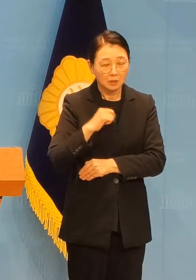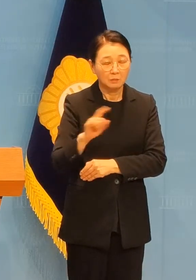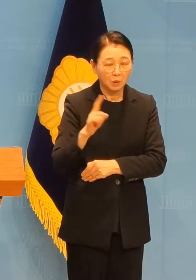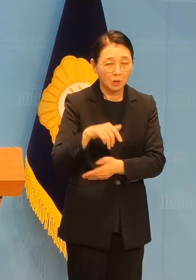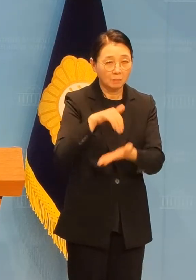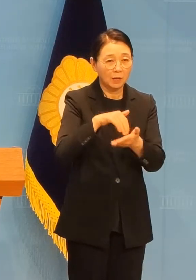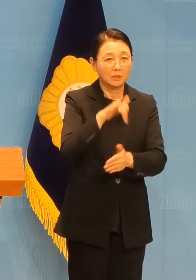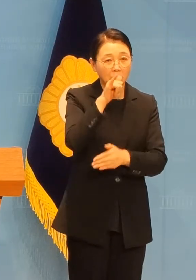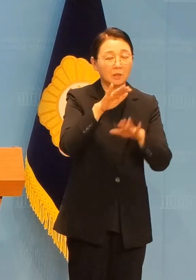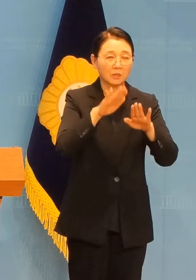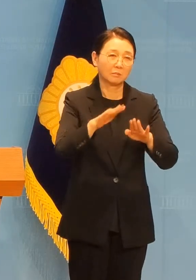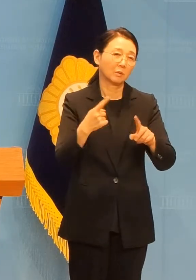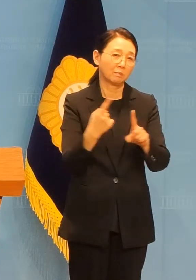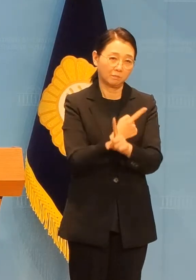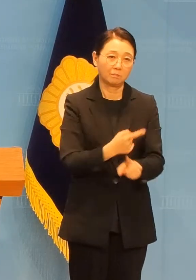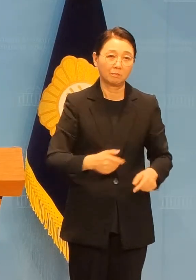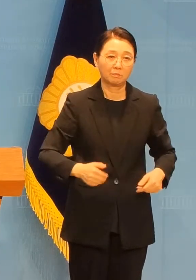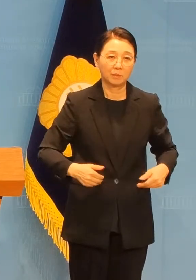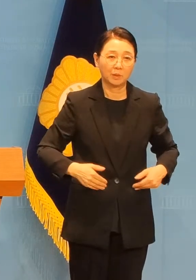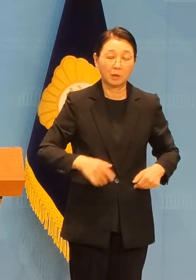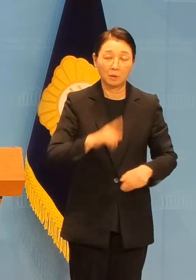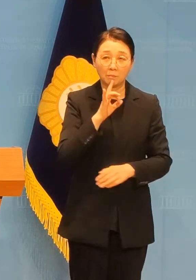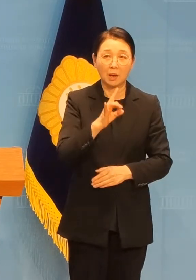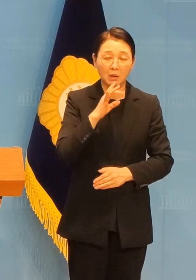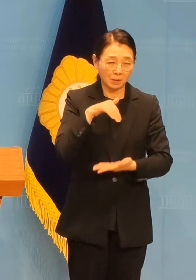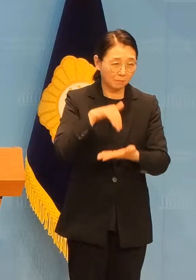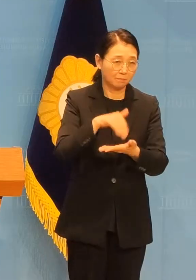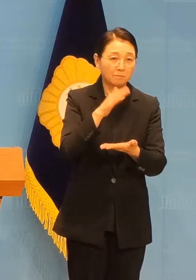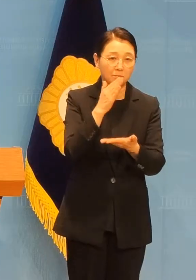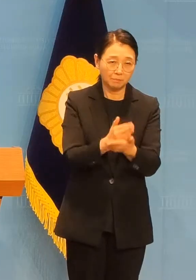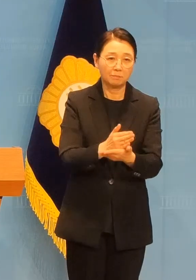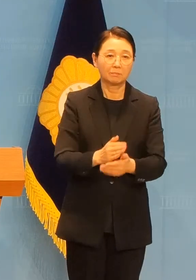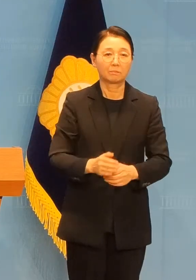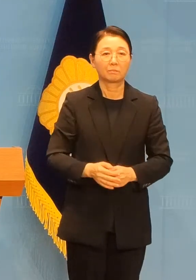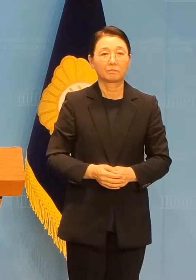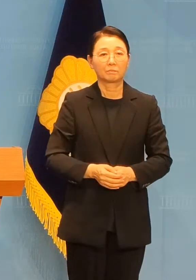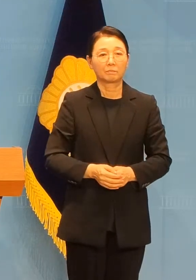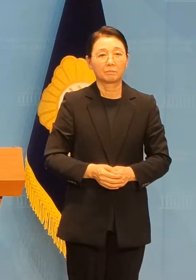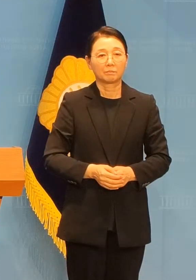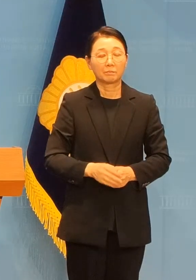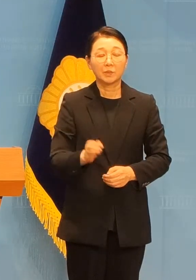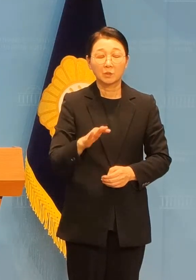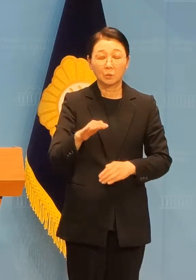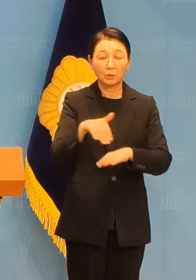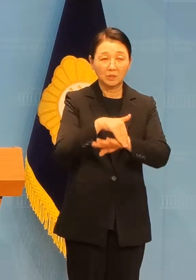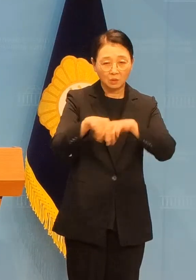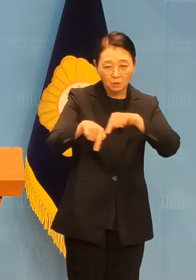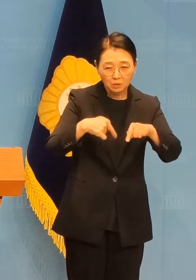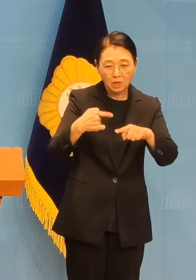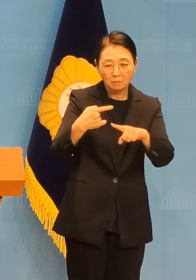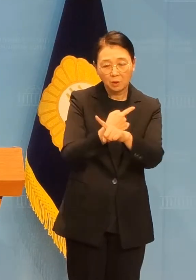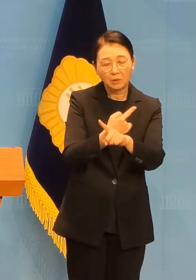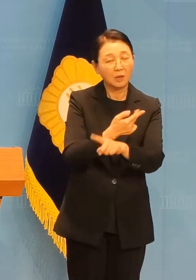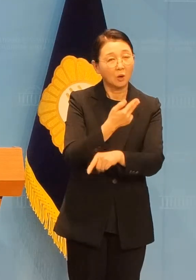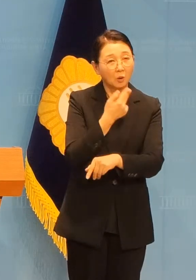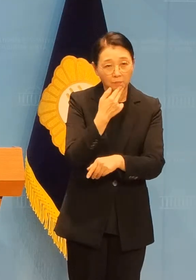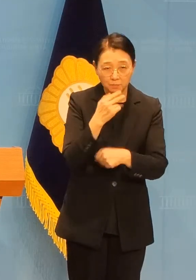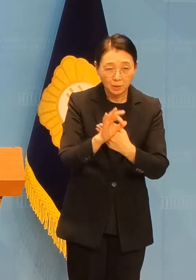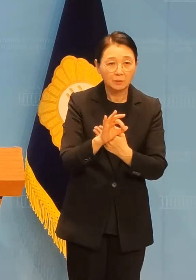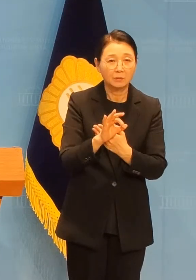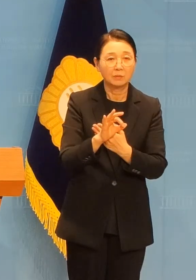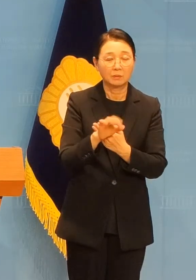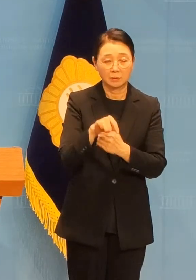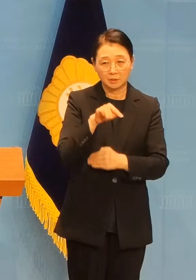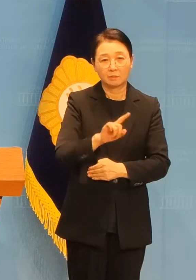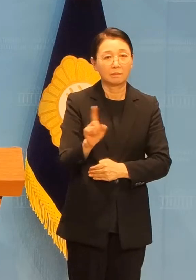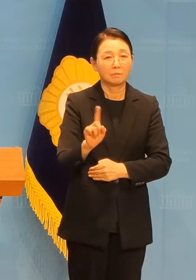즉각 시정해야 합니다. 말로만 하는 반성에 그치고 정책 변화가 뒤따르지 않는다면